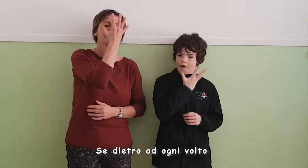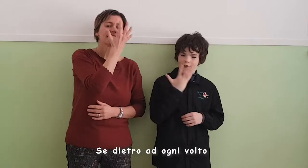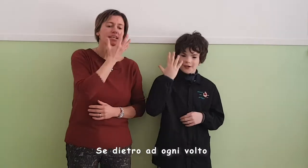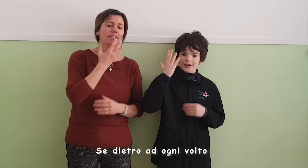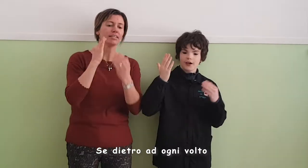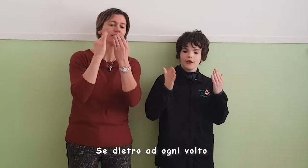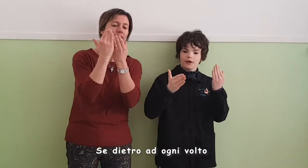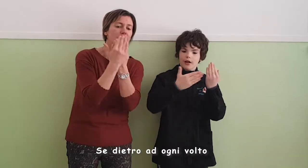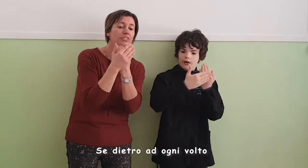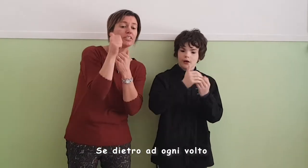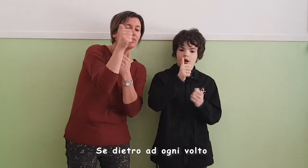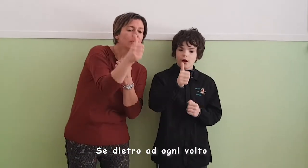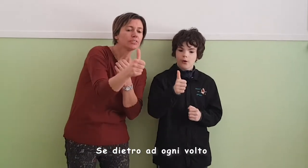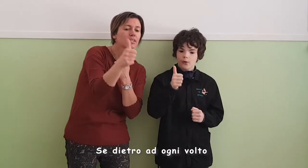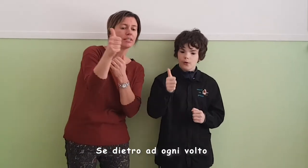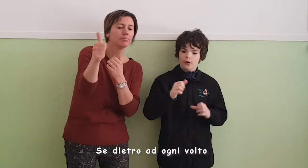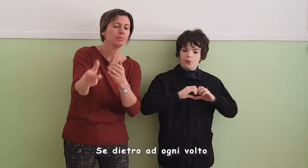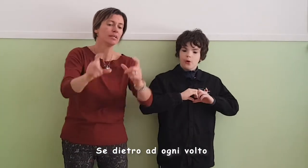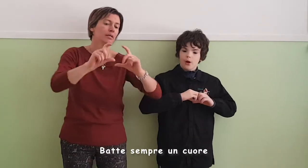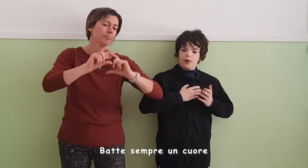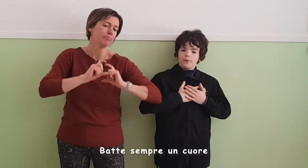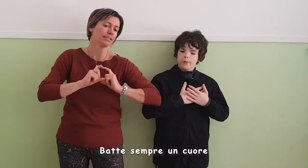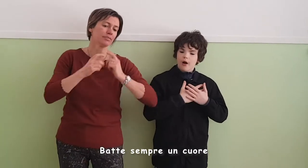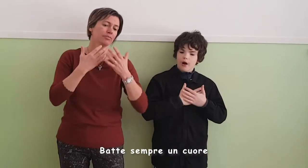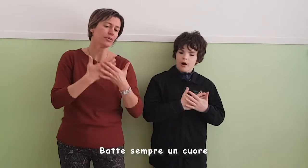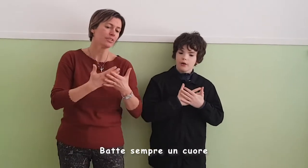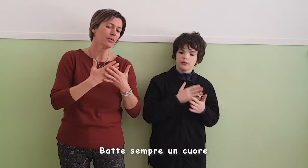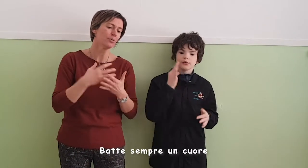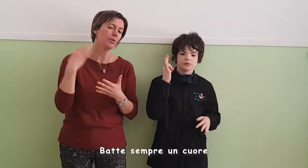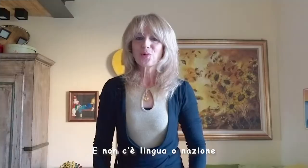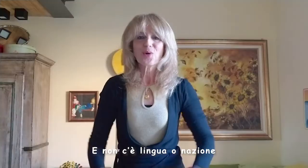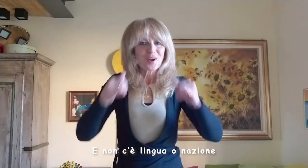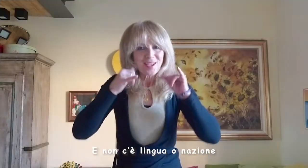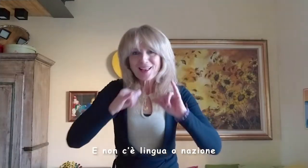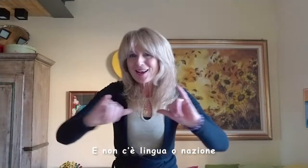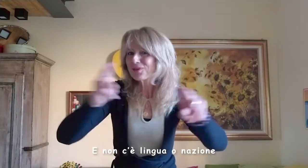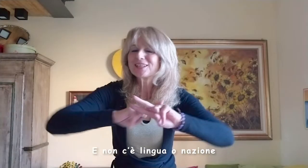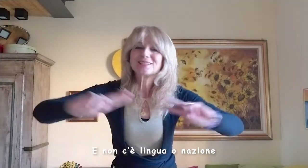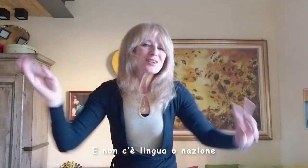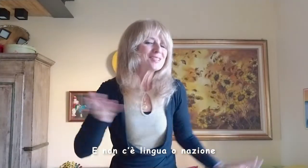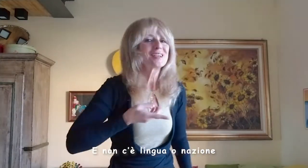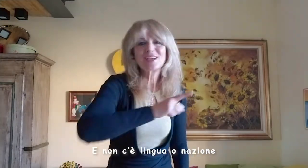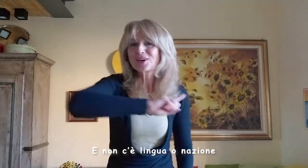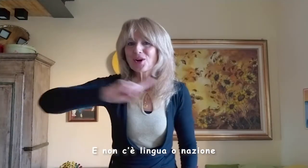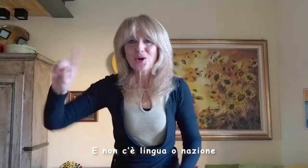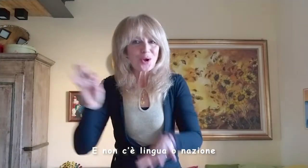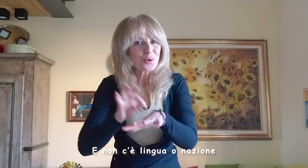Se dietro ad ogni volto batte sempre un cuore, non c'è lingua nazione